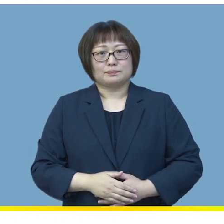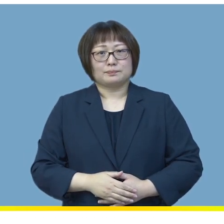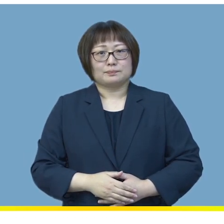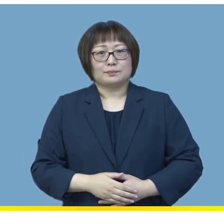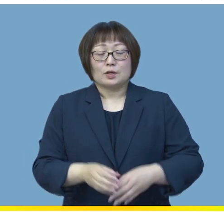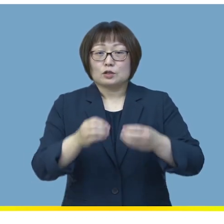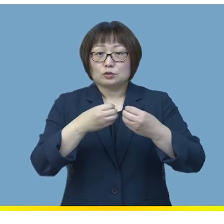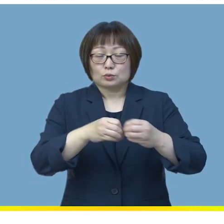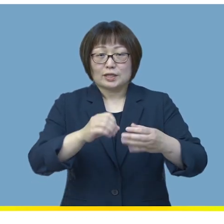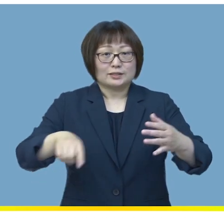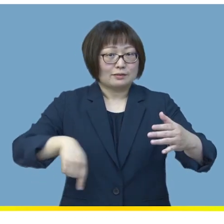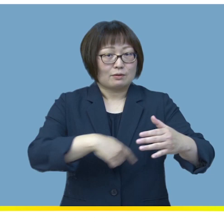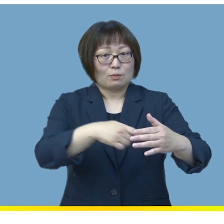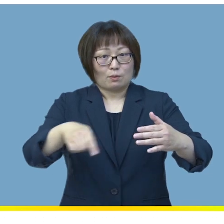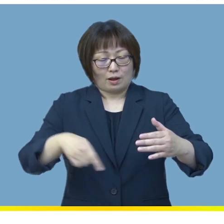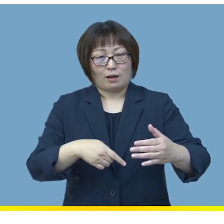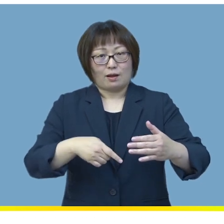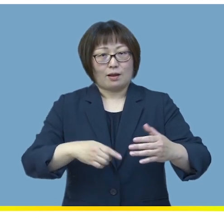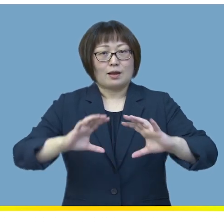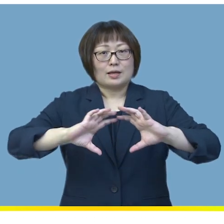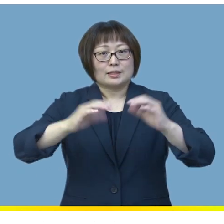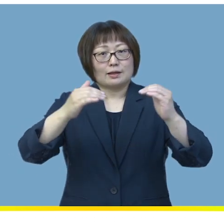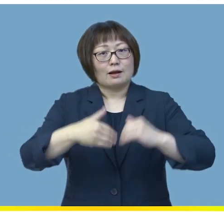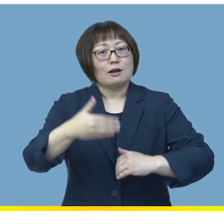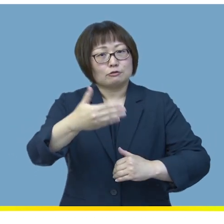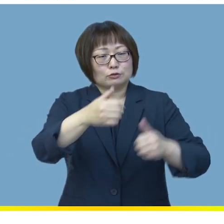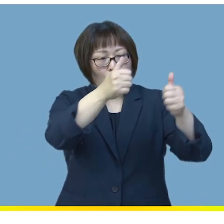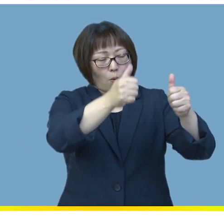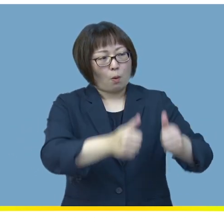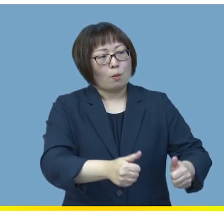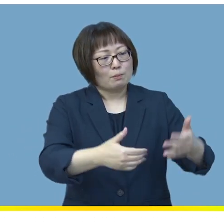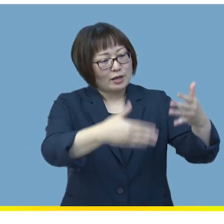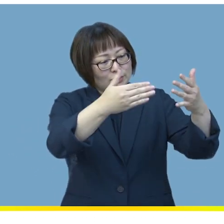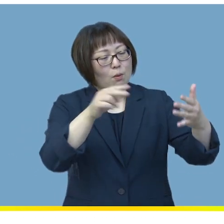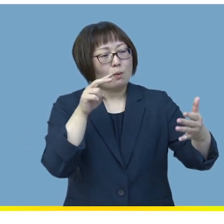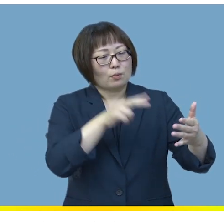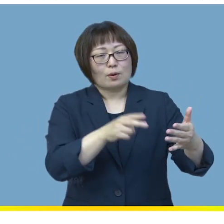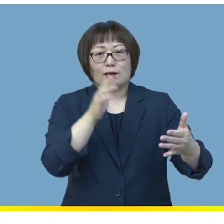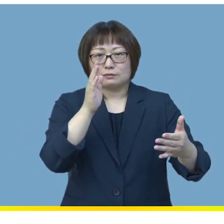詳しくは区のホームページをご覧下さい